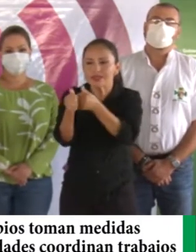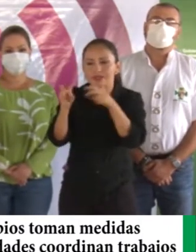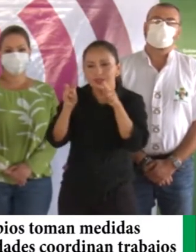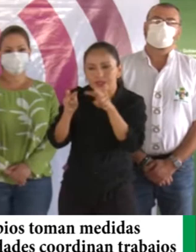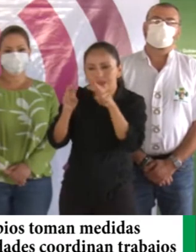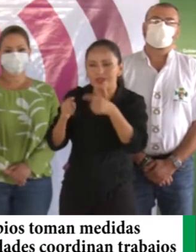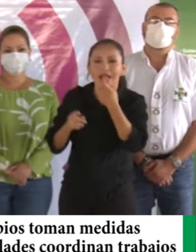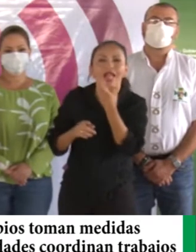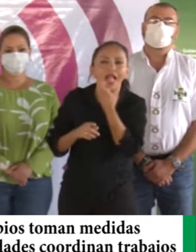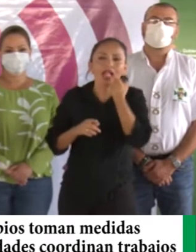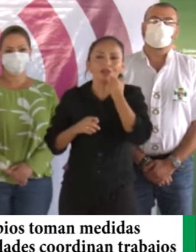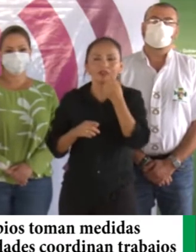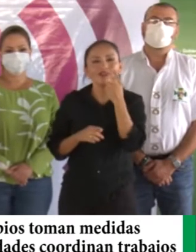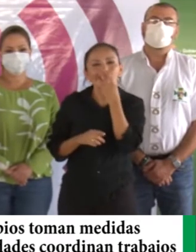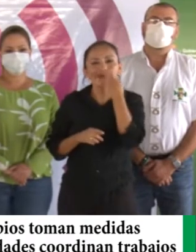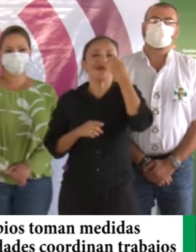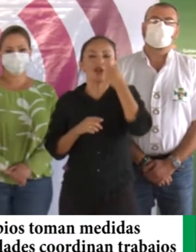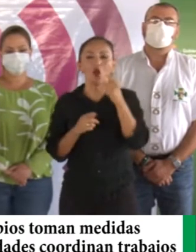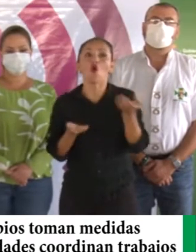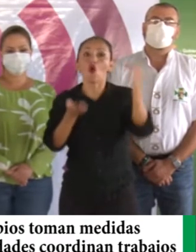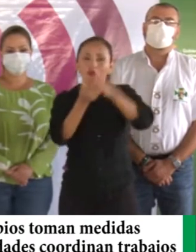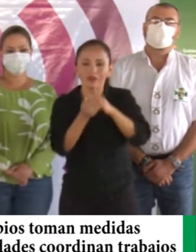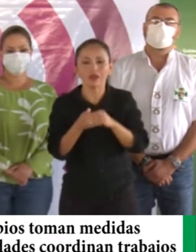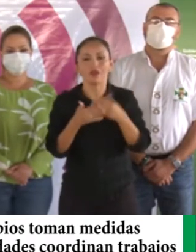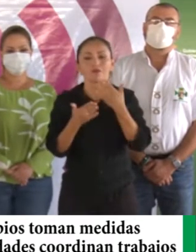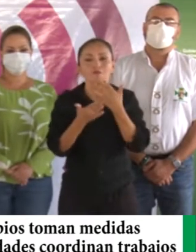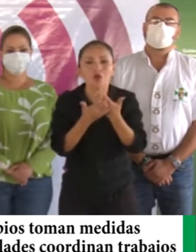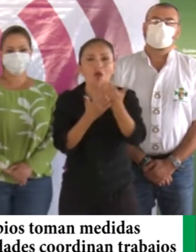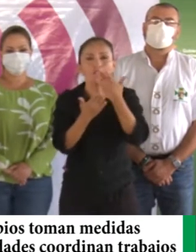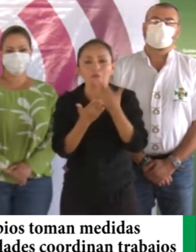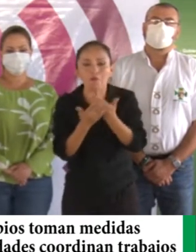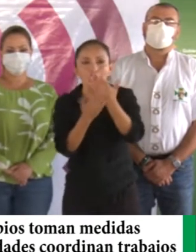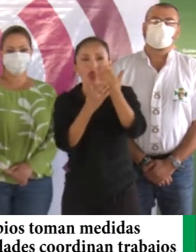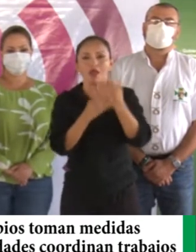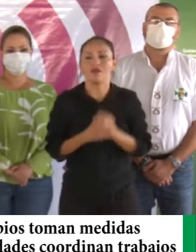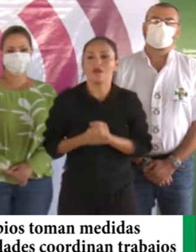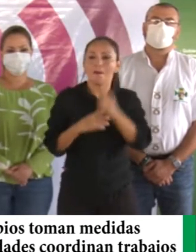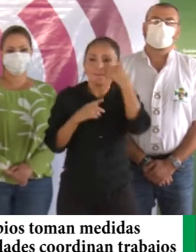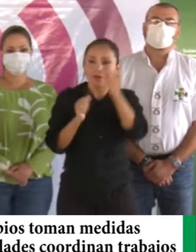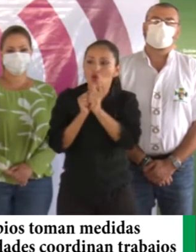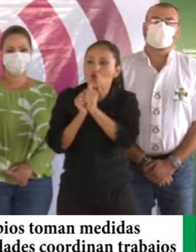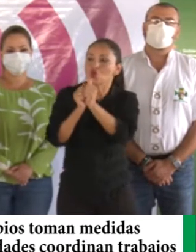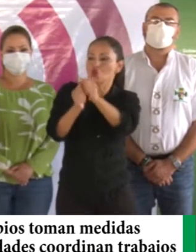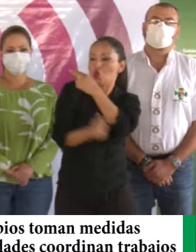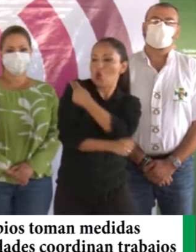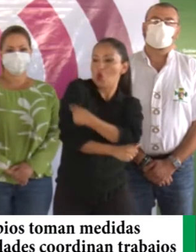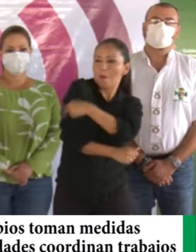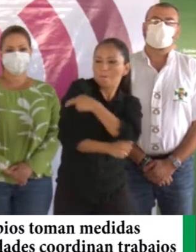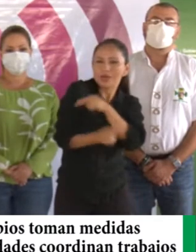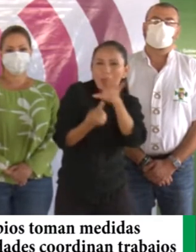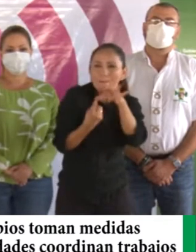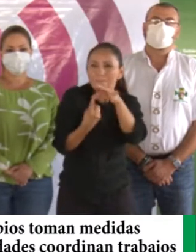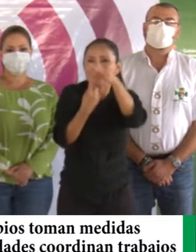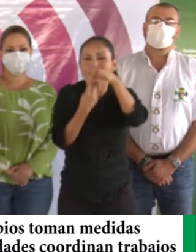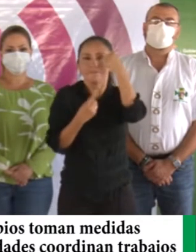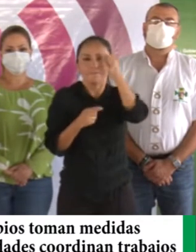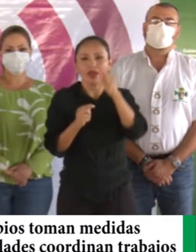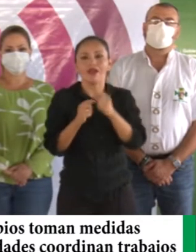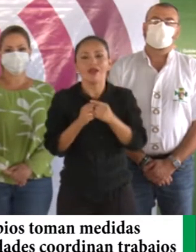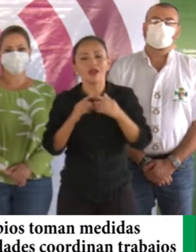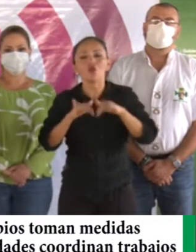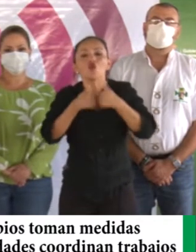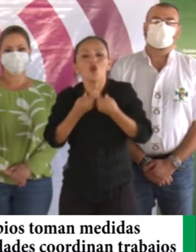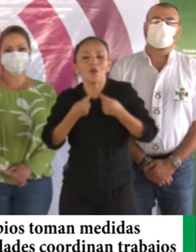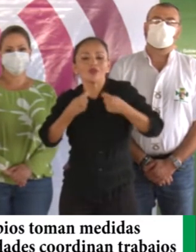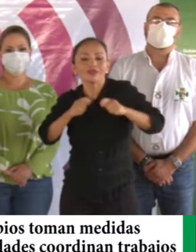serán acompañados por los asistentes sanitarios a los hospitales exclusivos para el